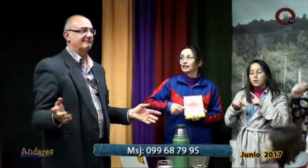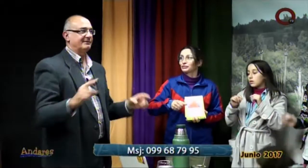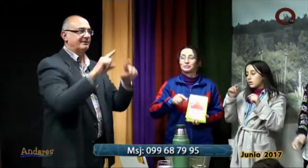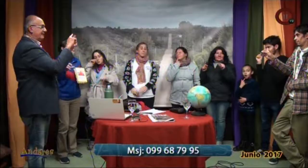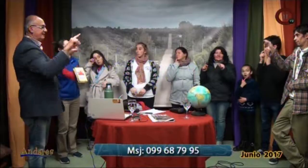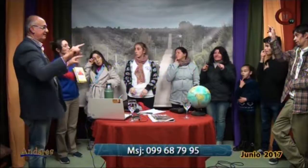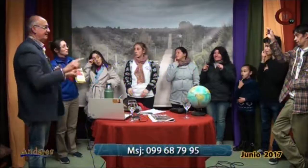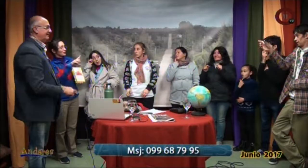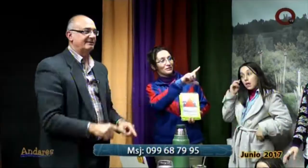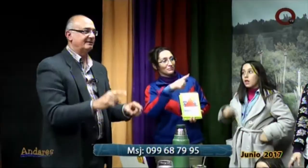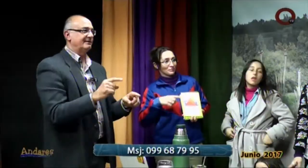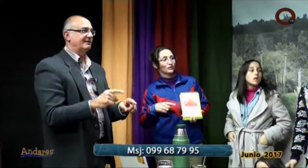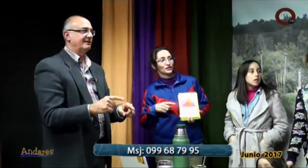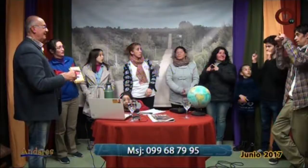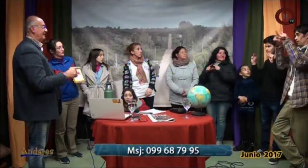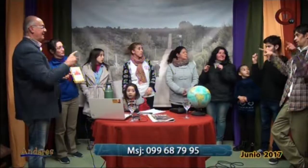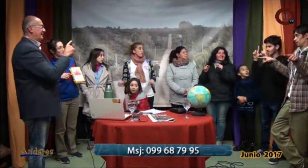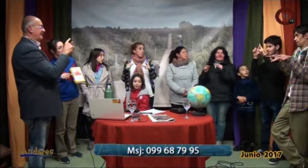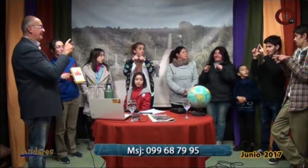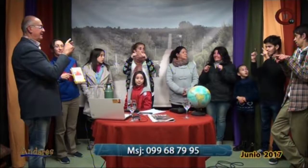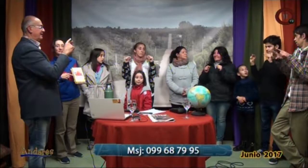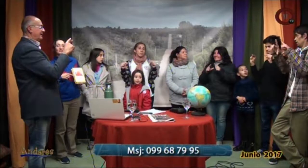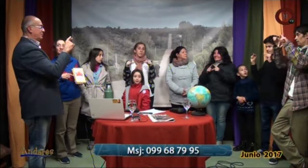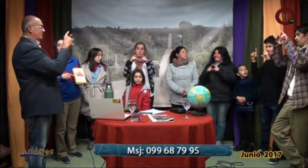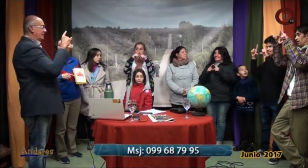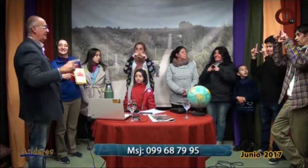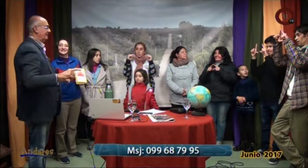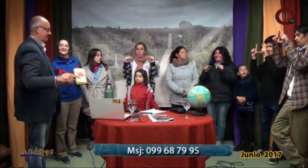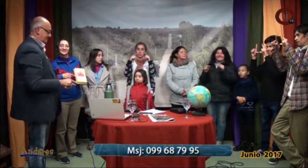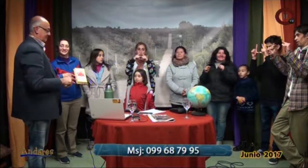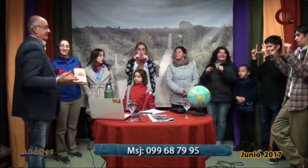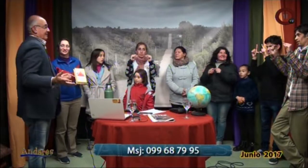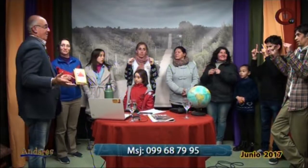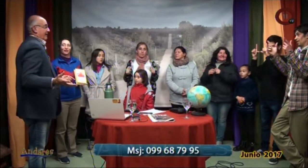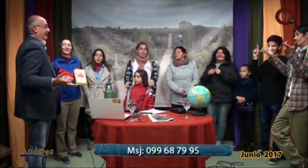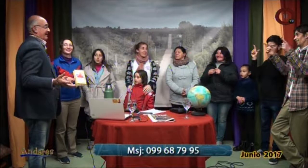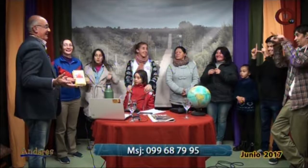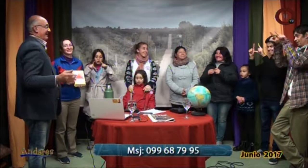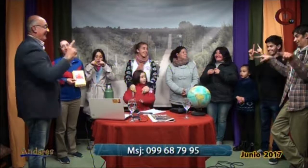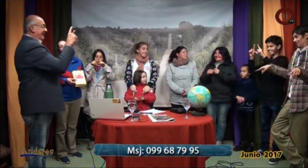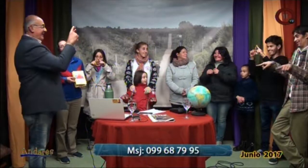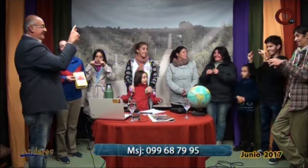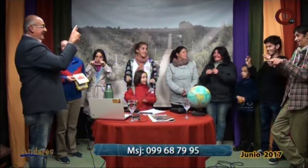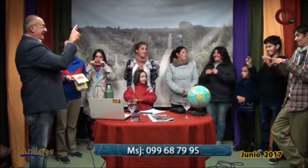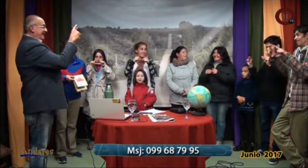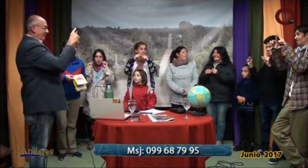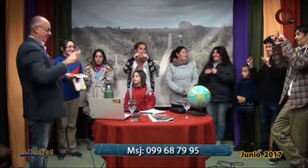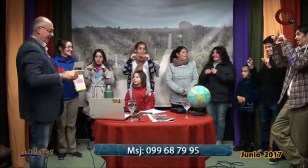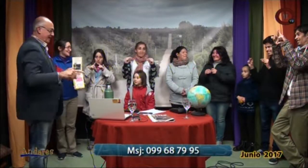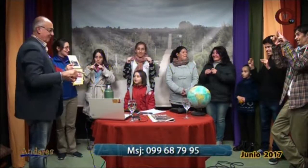Mirá, mirá Mirá como hace Marco aquí Y yo así Igual Así